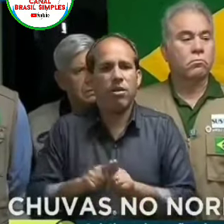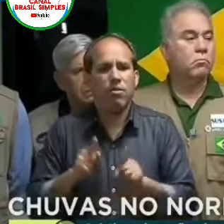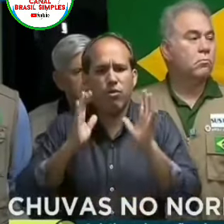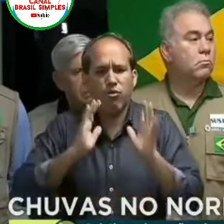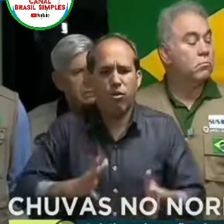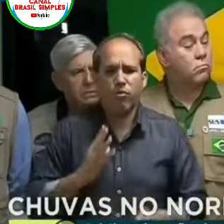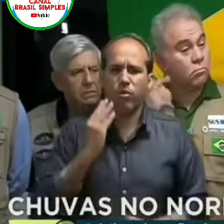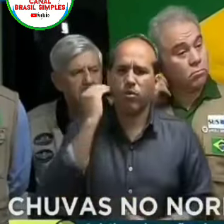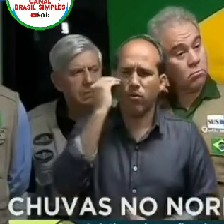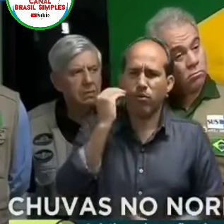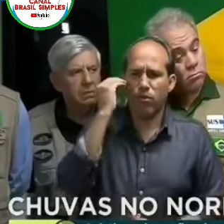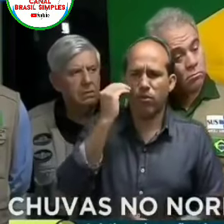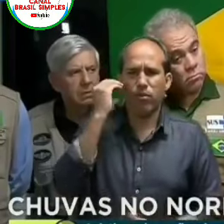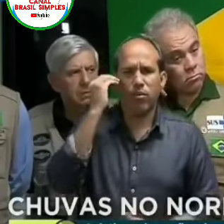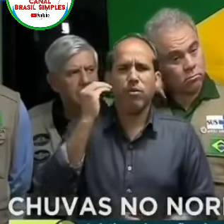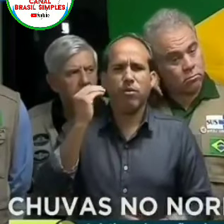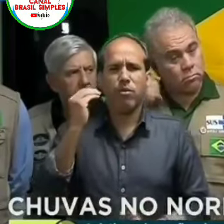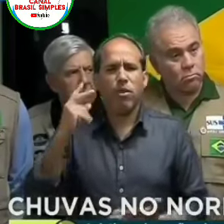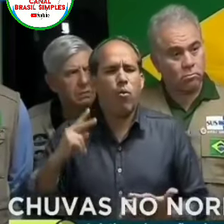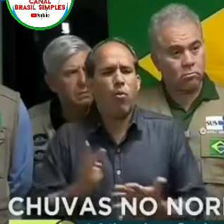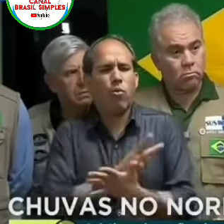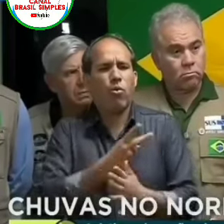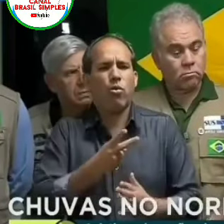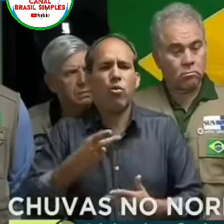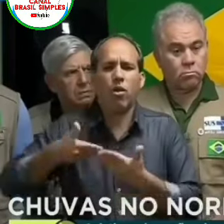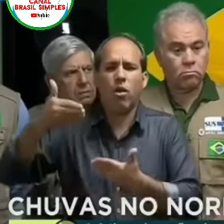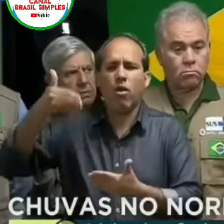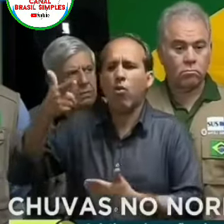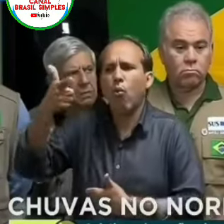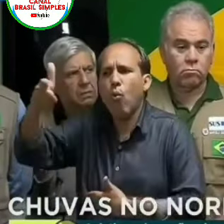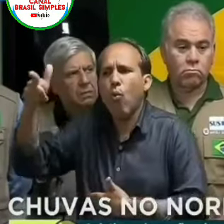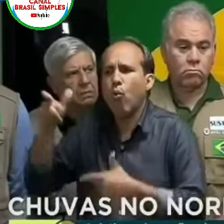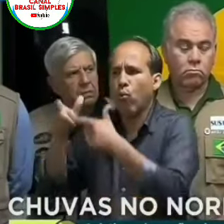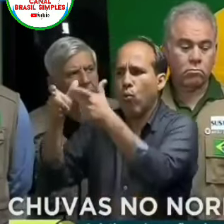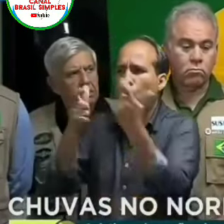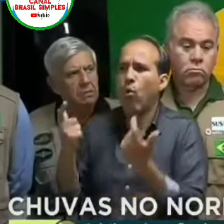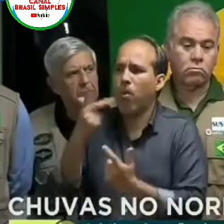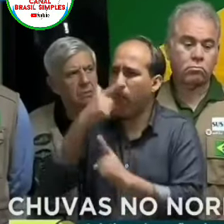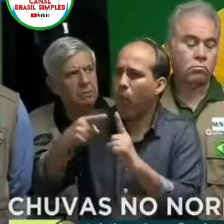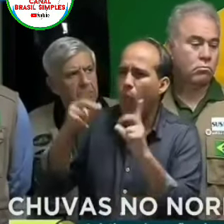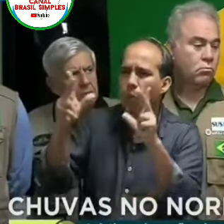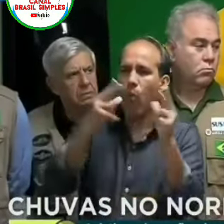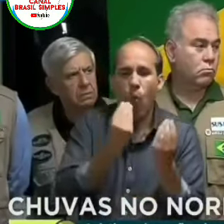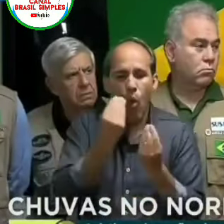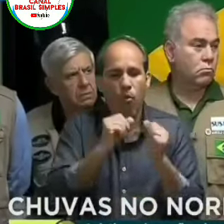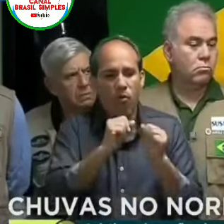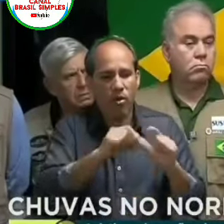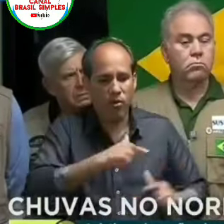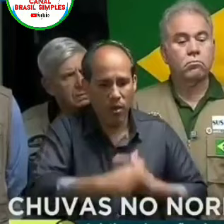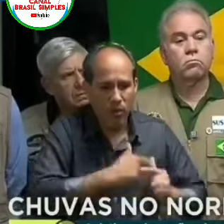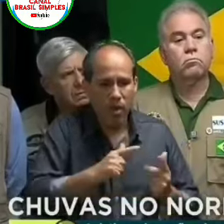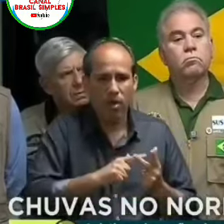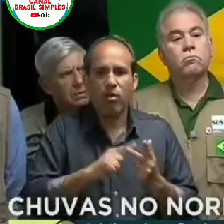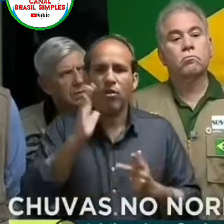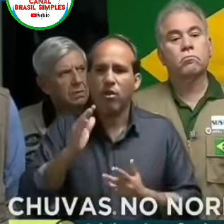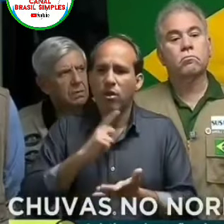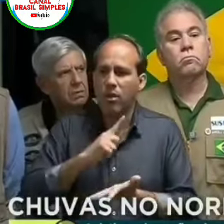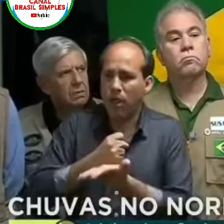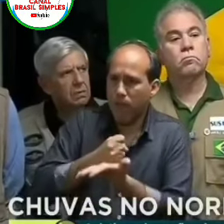experiência de fatos ocorridos em outros locais, o que estamos fazendo, o que podemos propor à população.